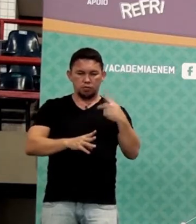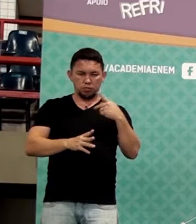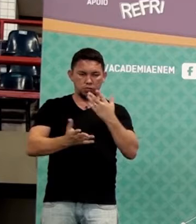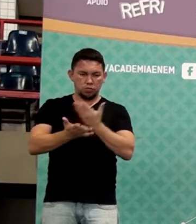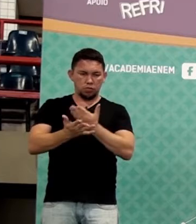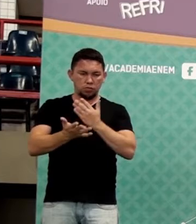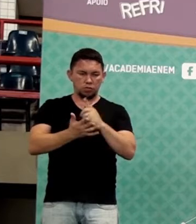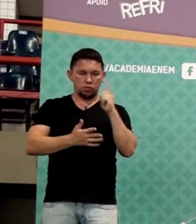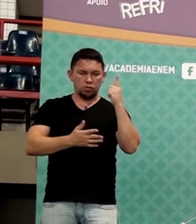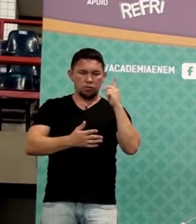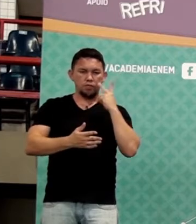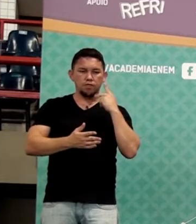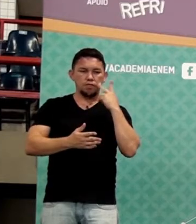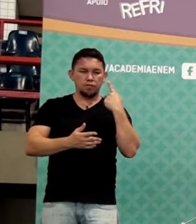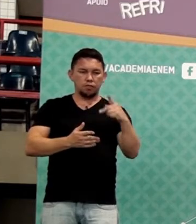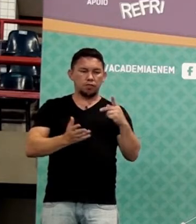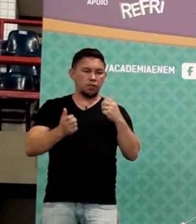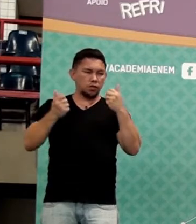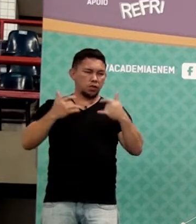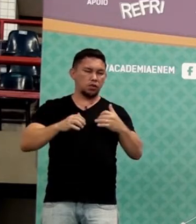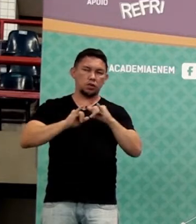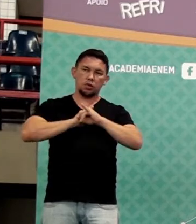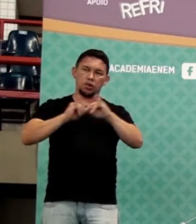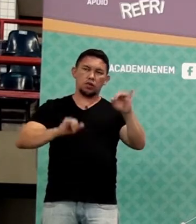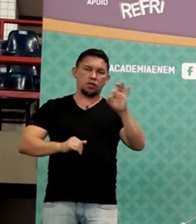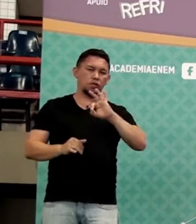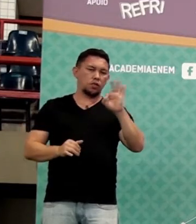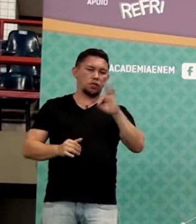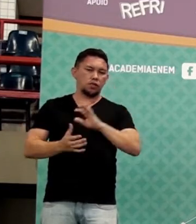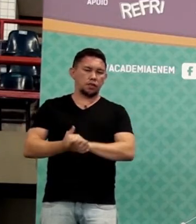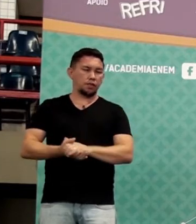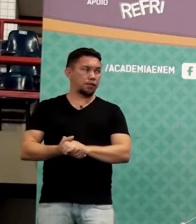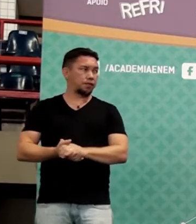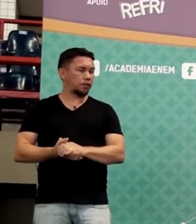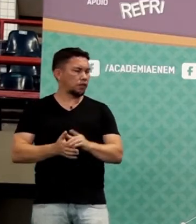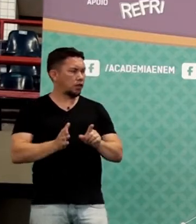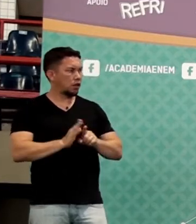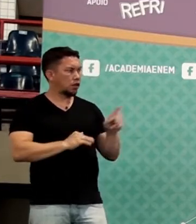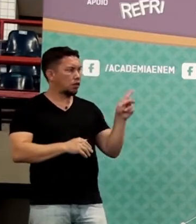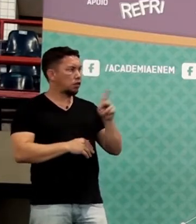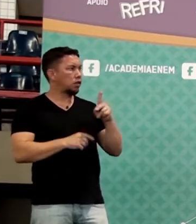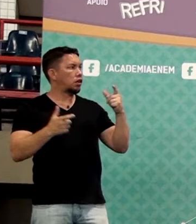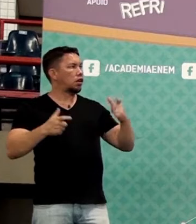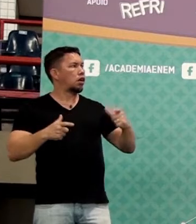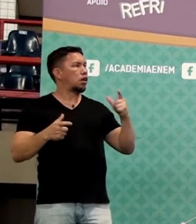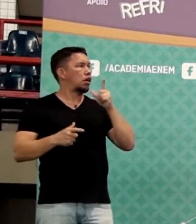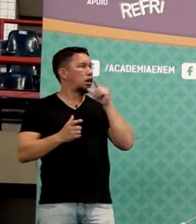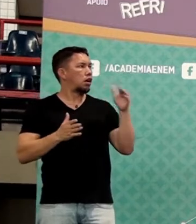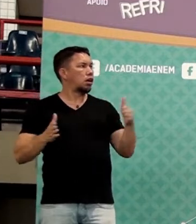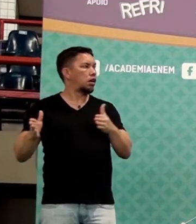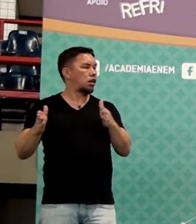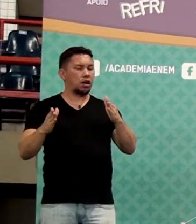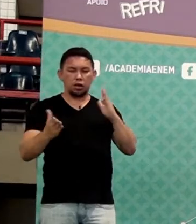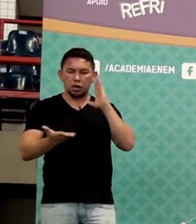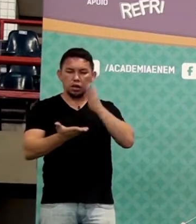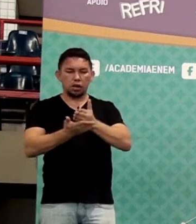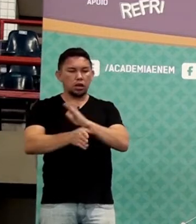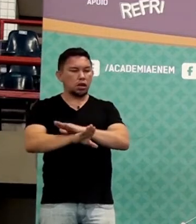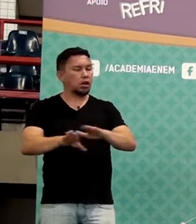na geografia do Ceará, mas os livros nem contam para vocês. Professor, e onde era esse rio que